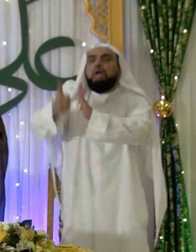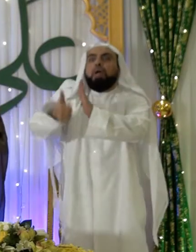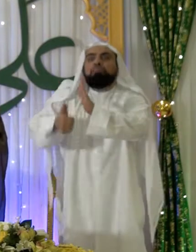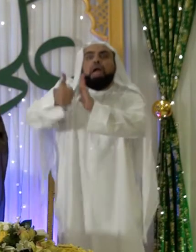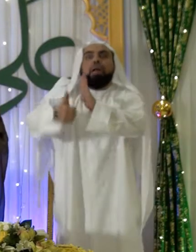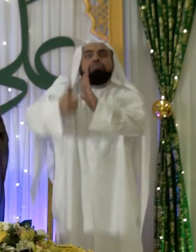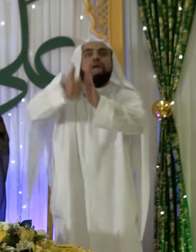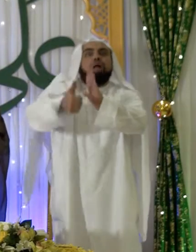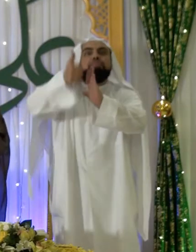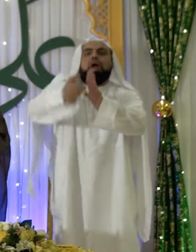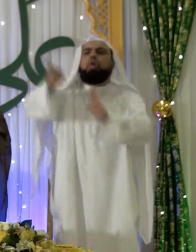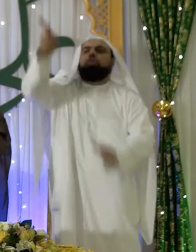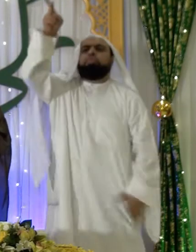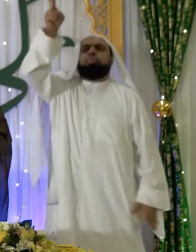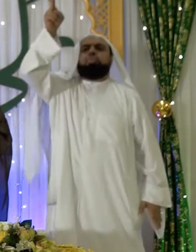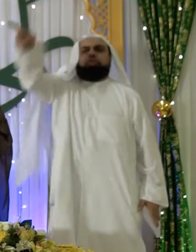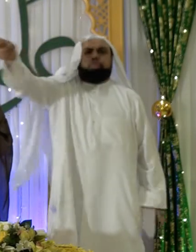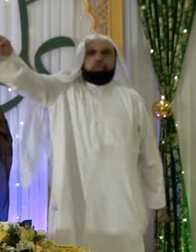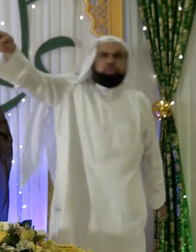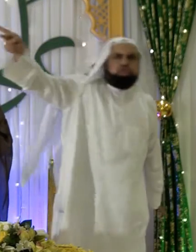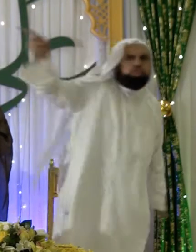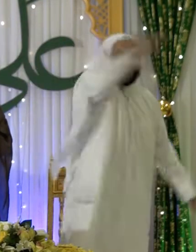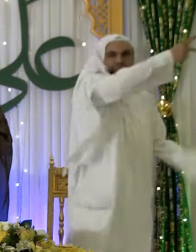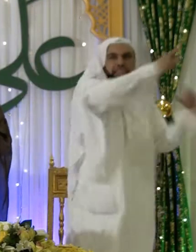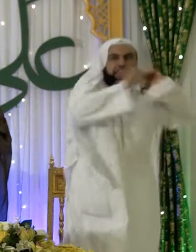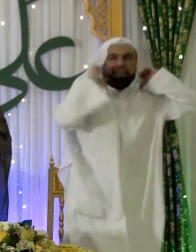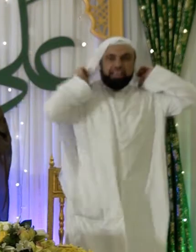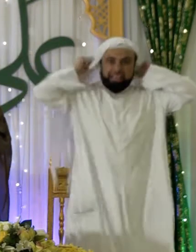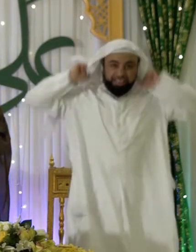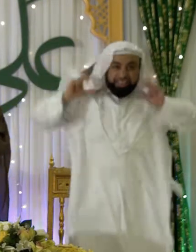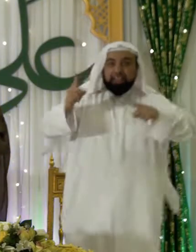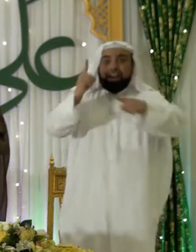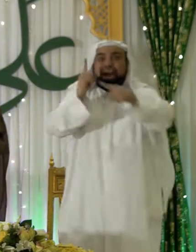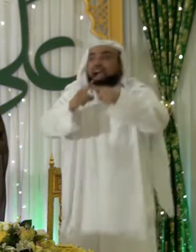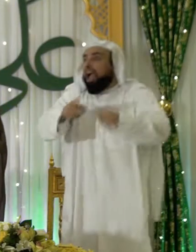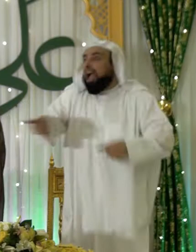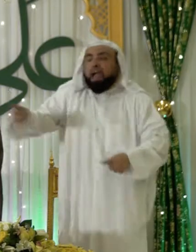وليس هناك لها بطل